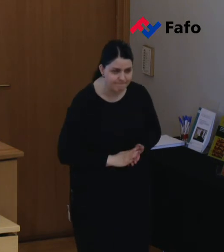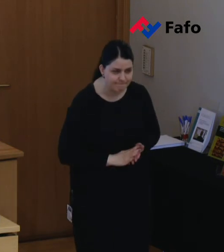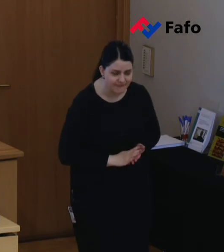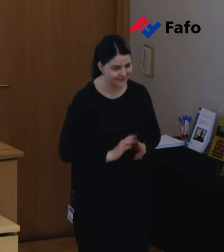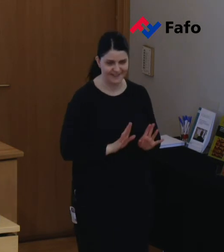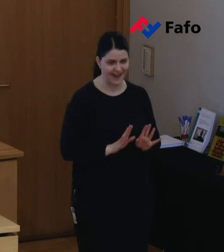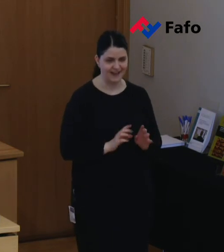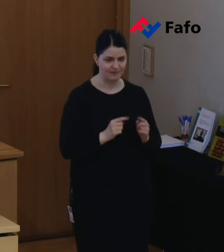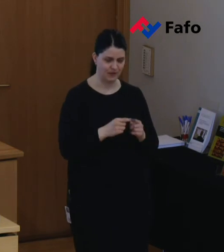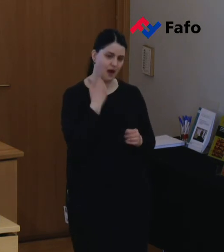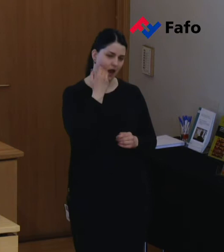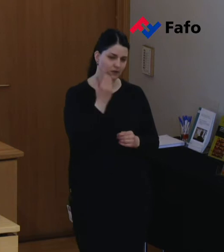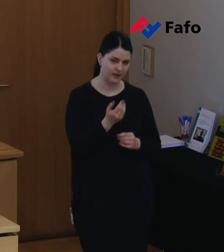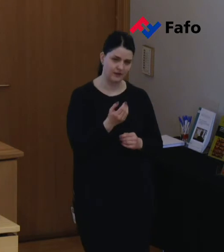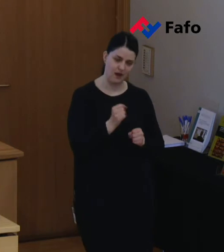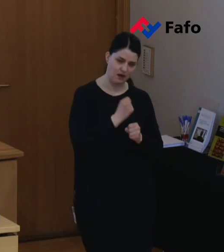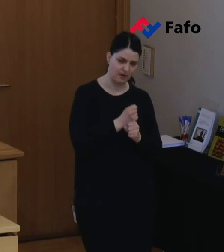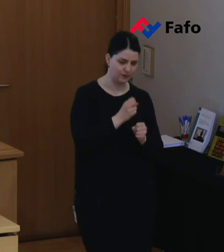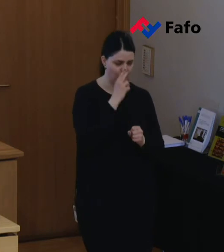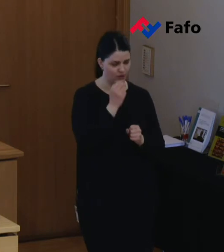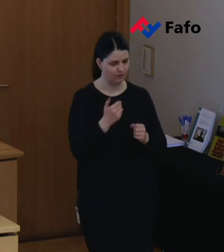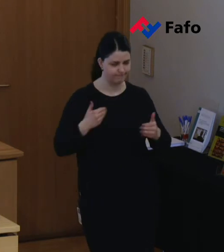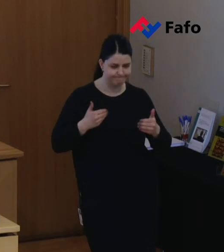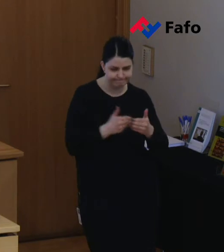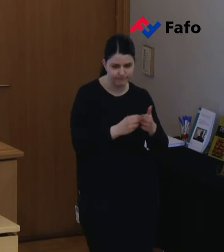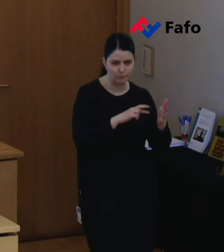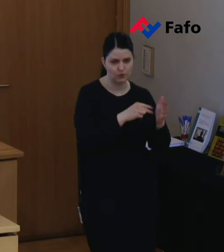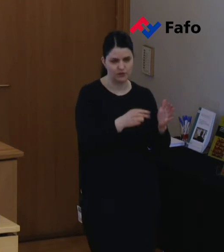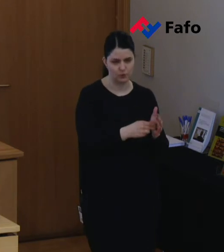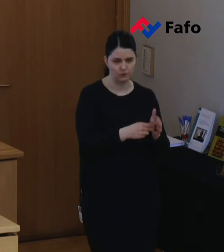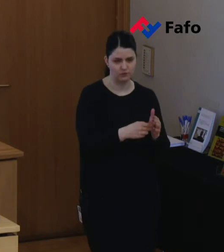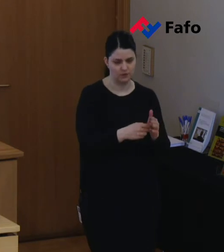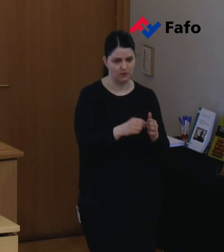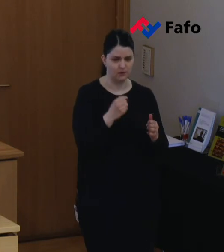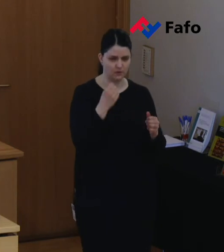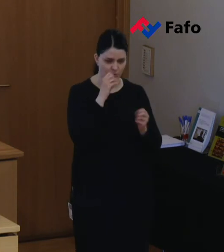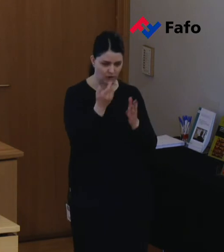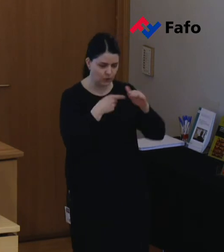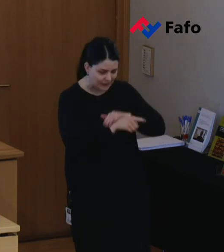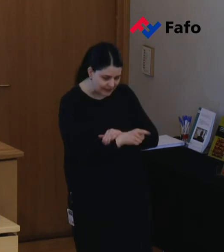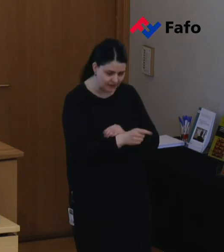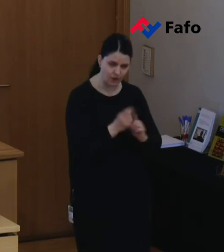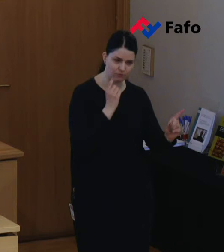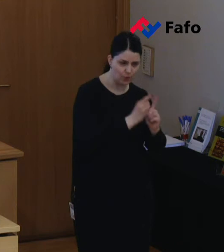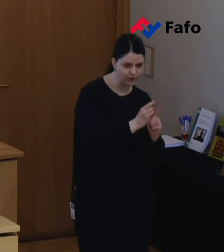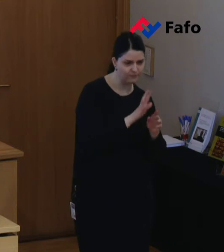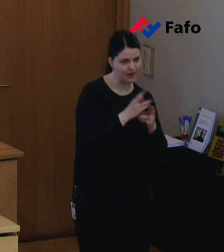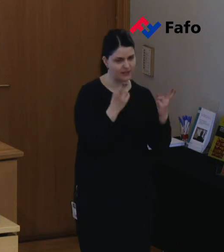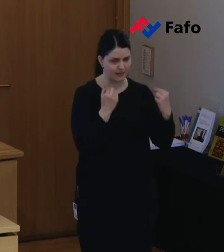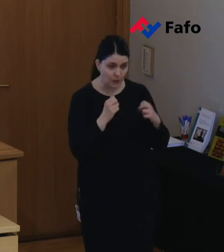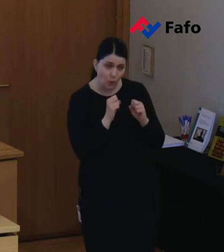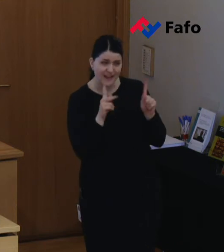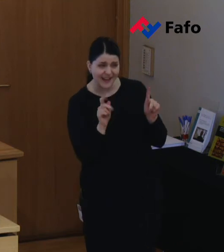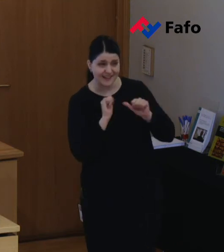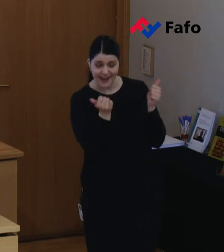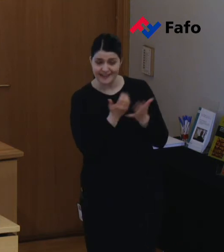stadig arbeid med å komme i posisjon, komme seg inn, være og hele tiden møte med respekt. Ok, greit, ikke i dag,